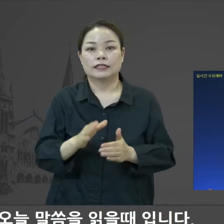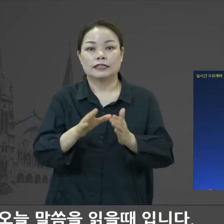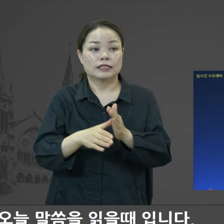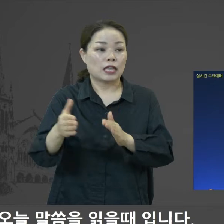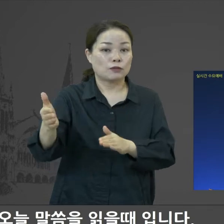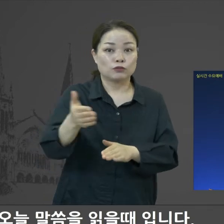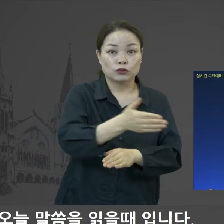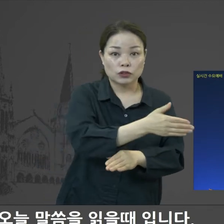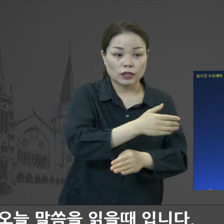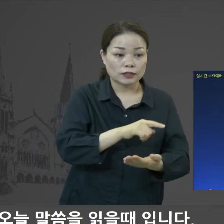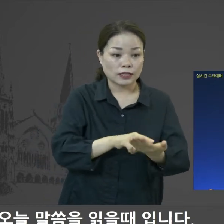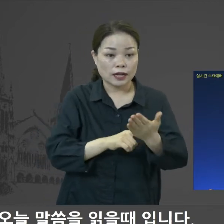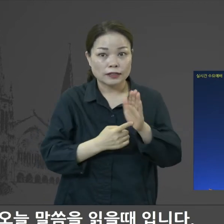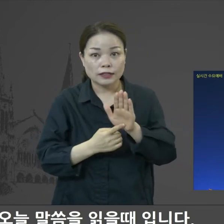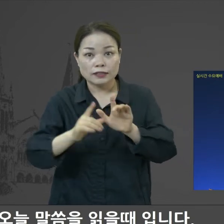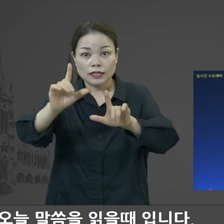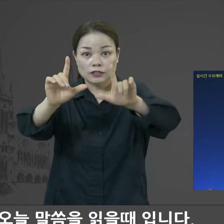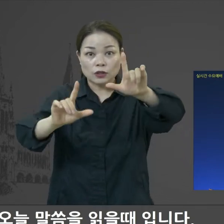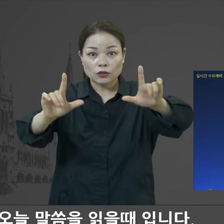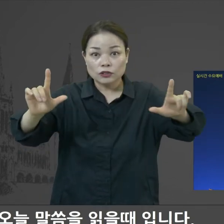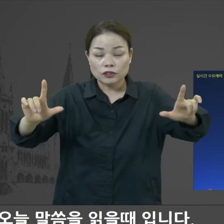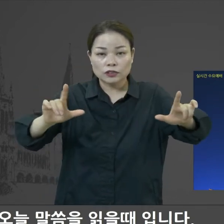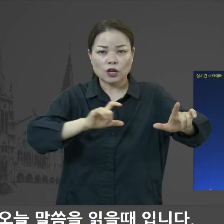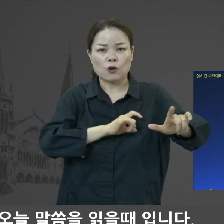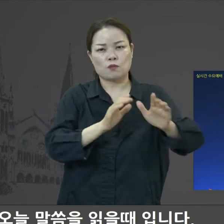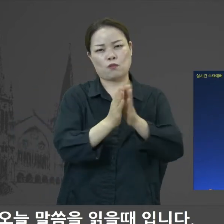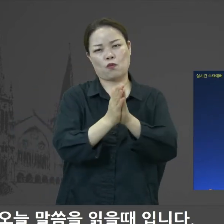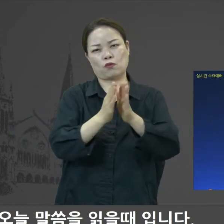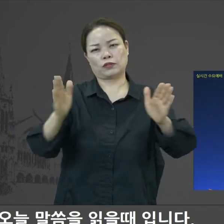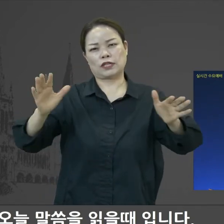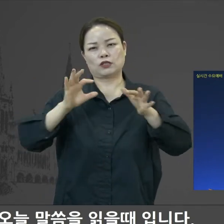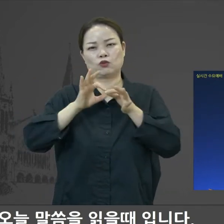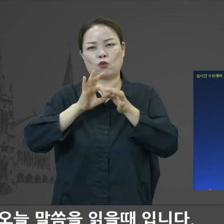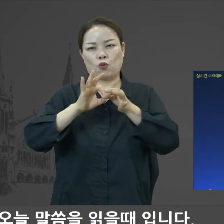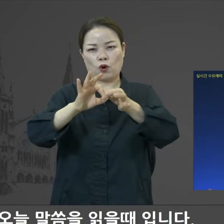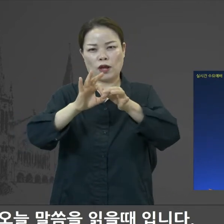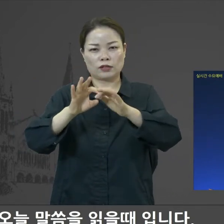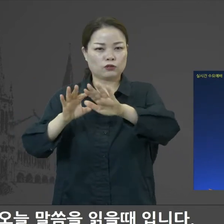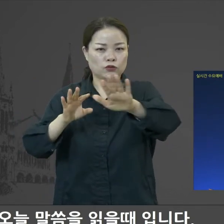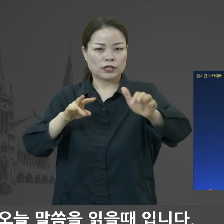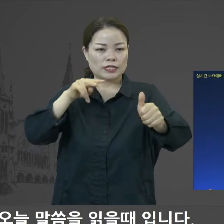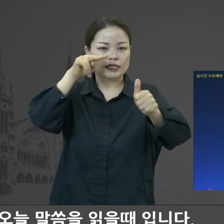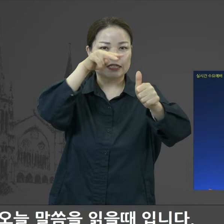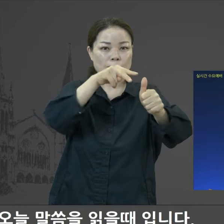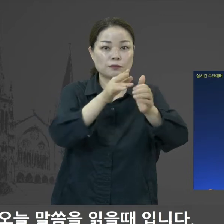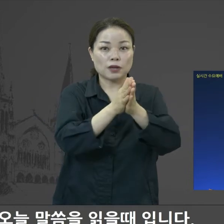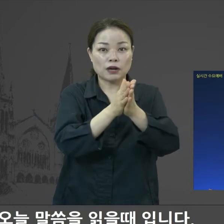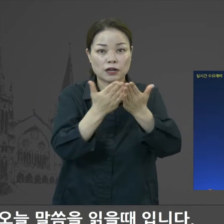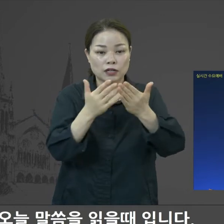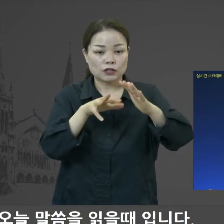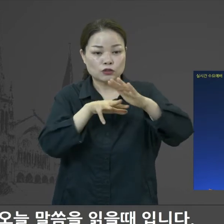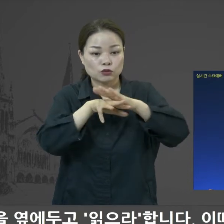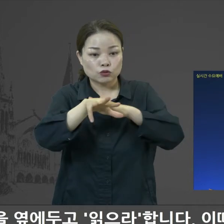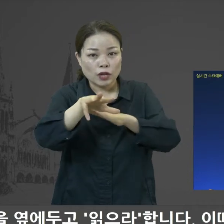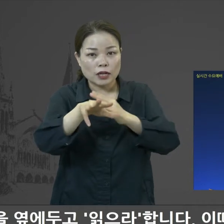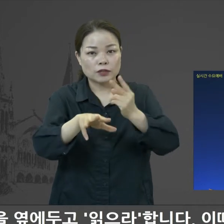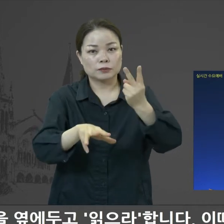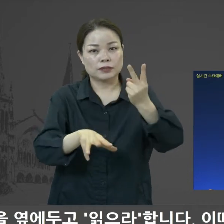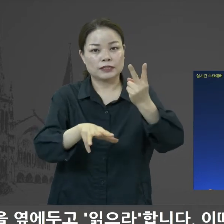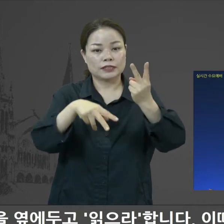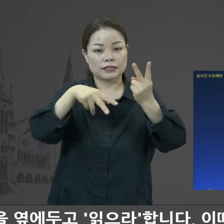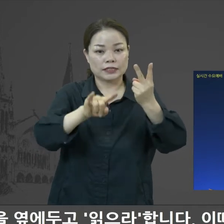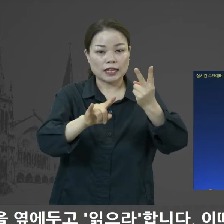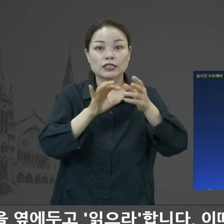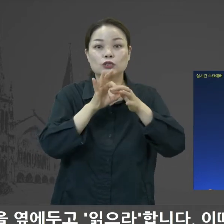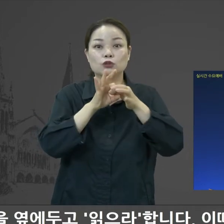이때부터 나타나야 되는 현상을 모세를 통하여, 우리에게 신명기를 통하여 출애굽 2세대들에게 가나안